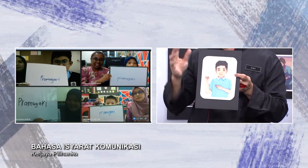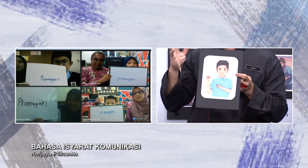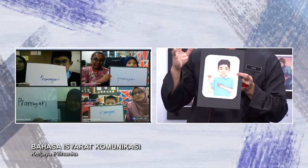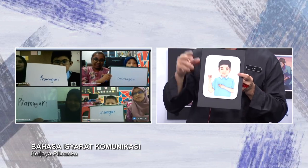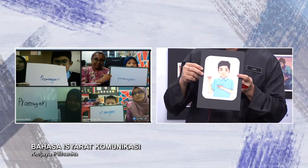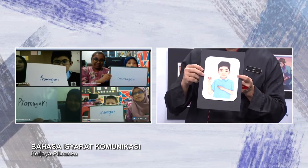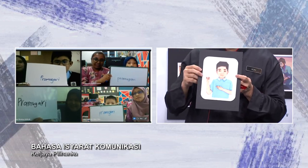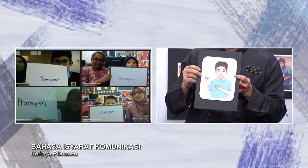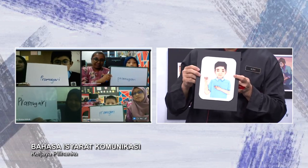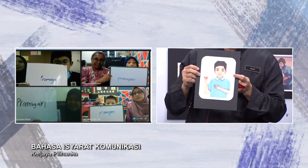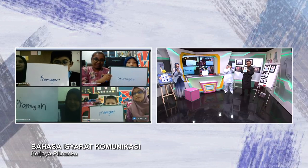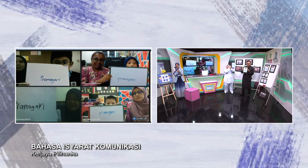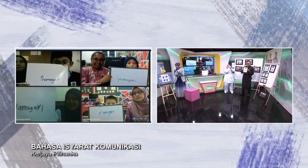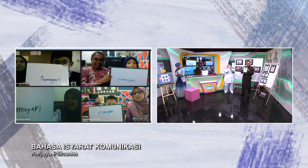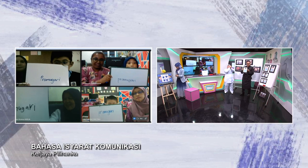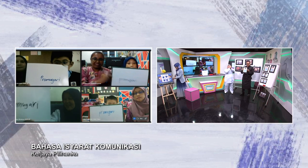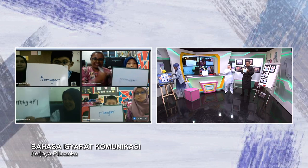Bagus! Tahniah!